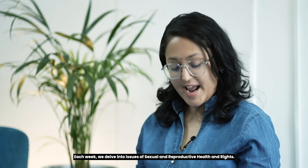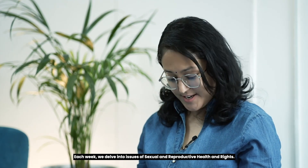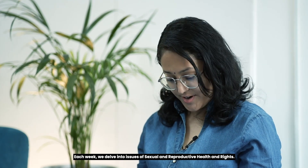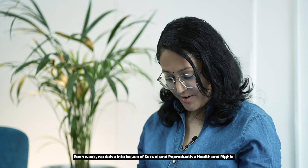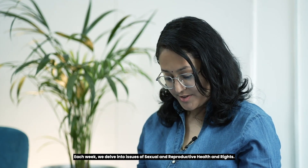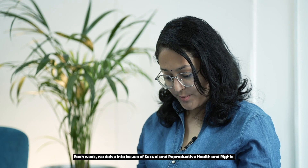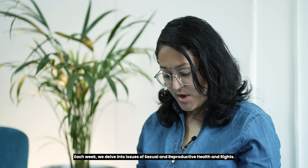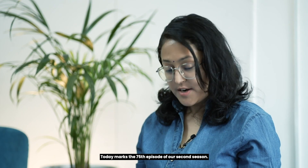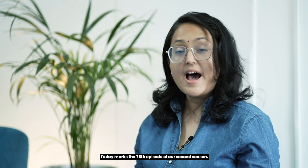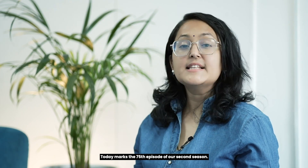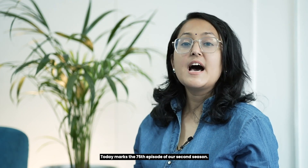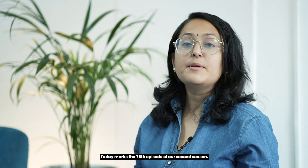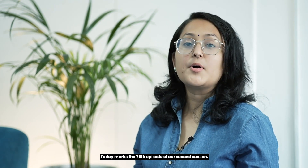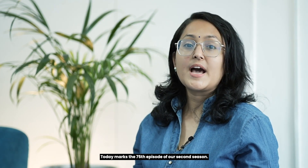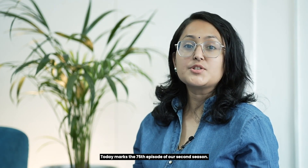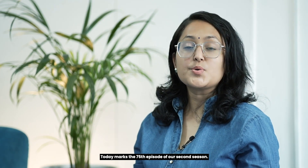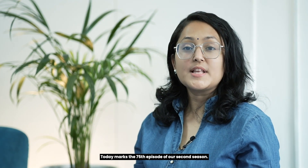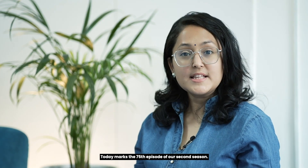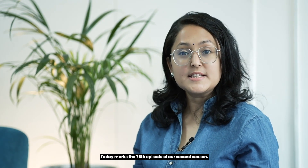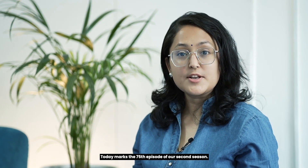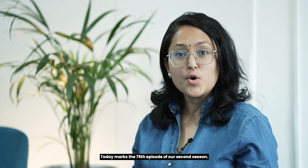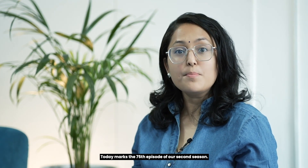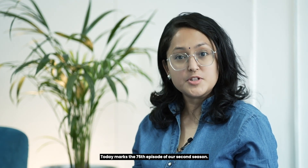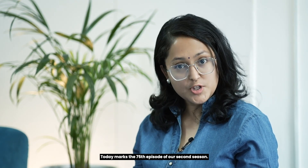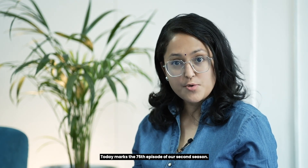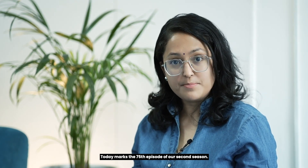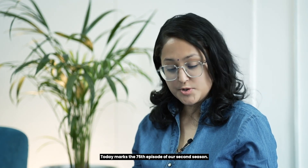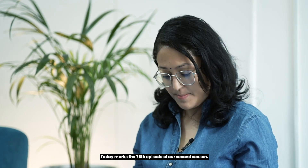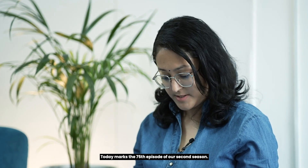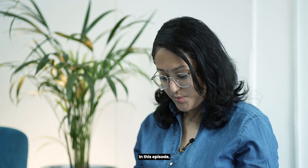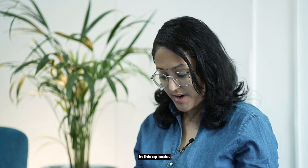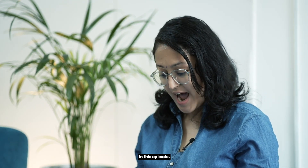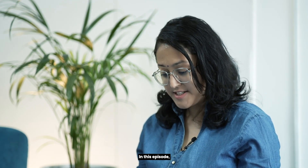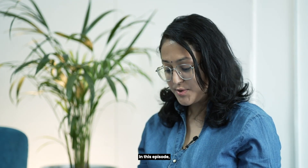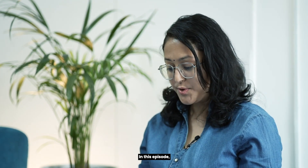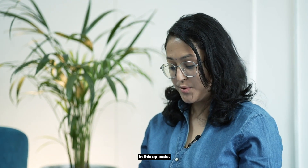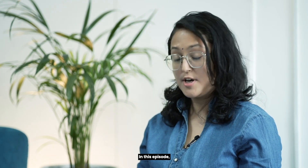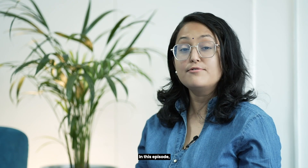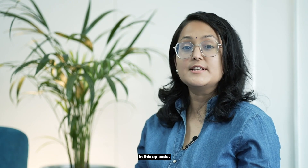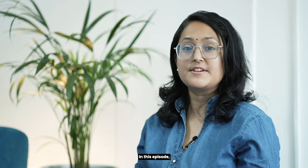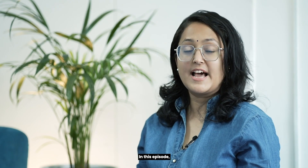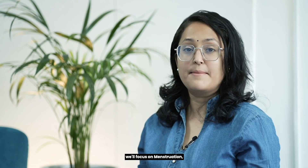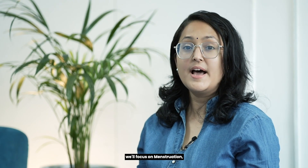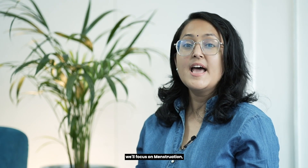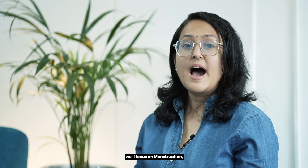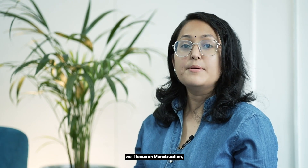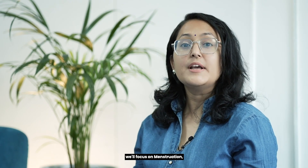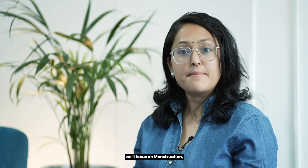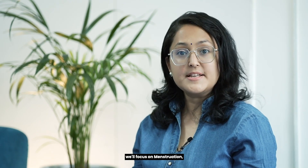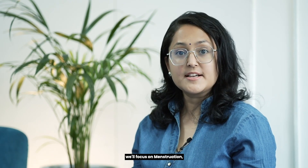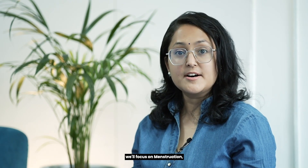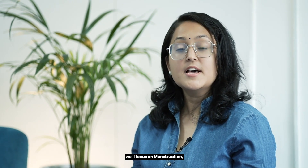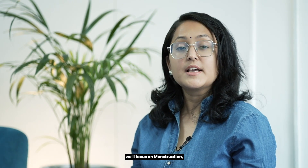छलफल कुराकानी गर्ने गर्छौँ र आज हामी पडकास्टको सेकेन्ड सिजनको 75 एपिसोडमा छौँ र आजको यो छलफल श्रृङ्खलामा